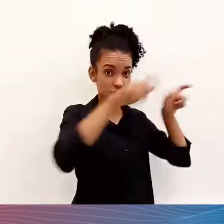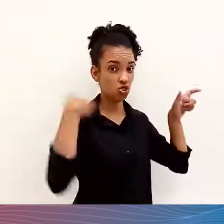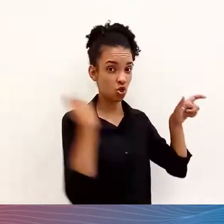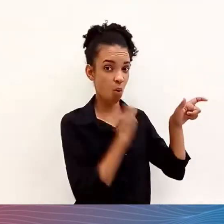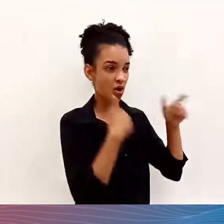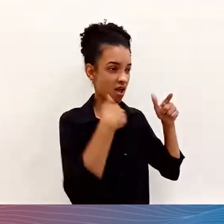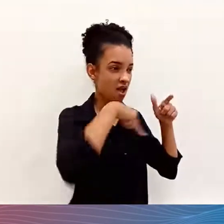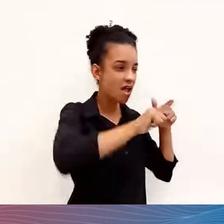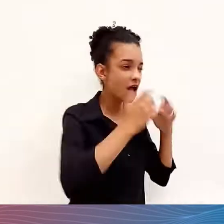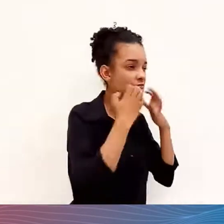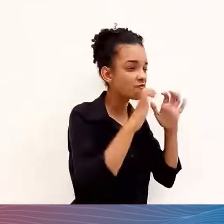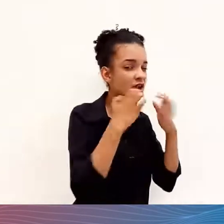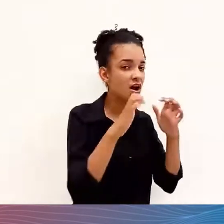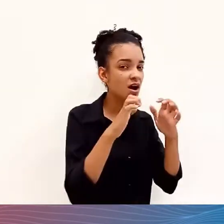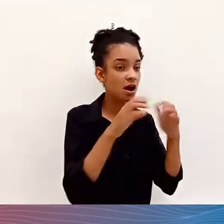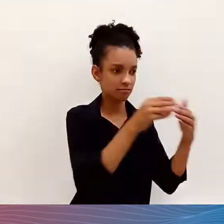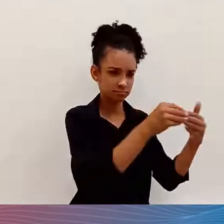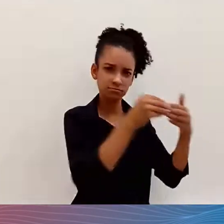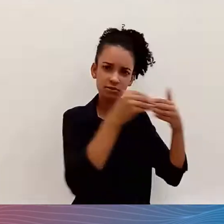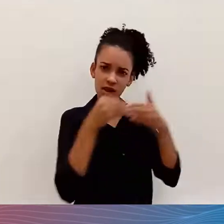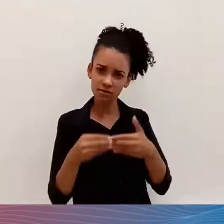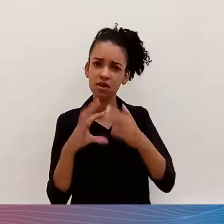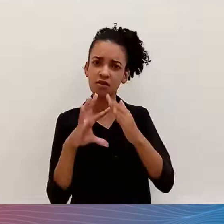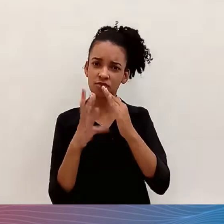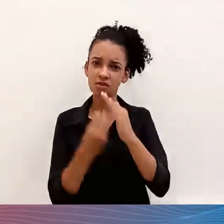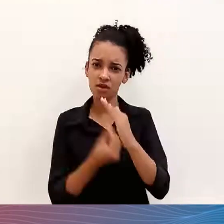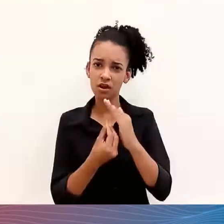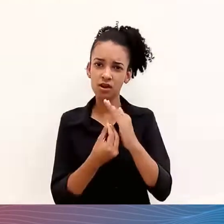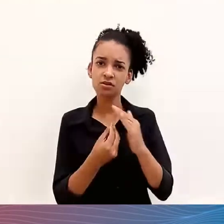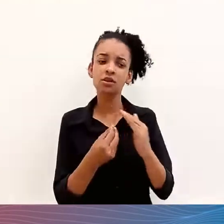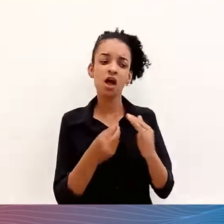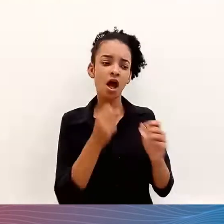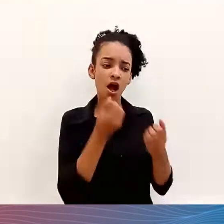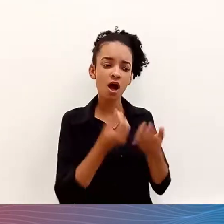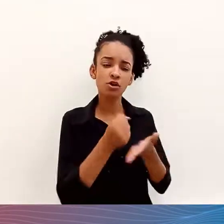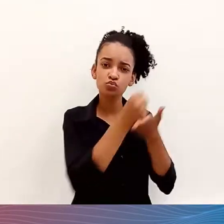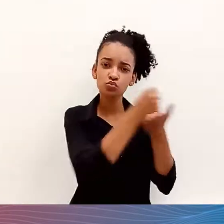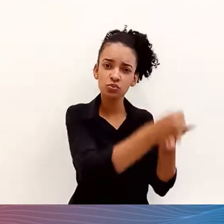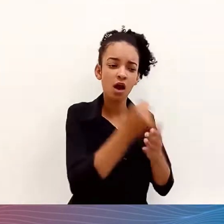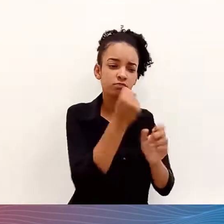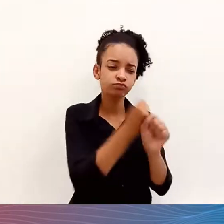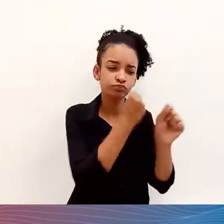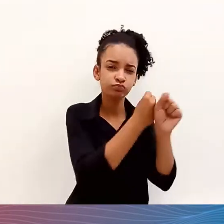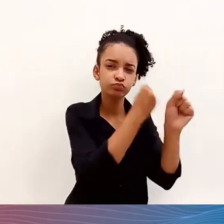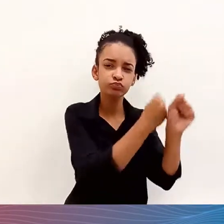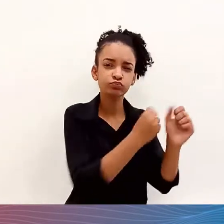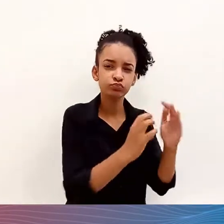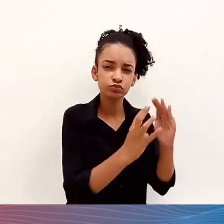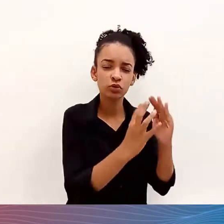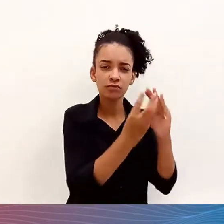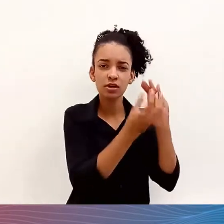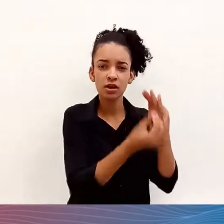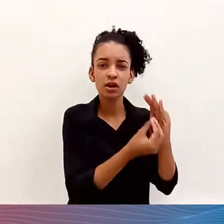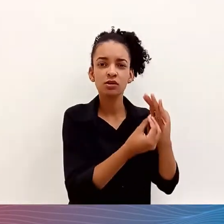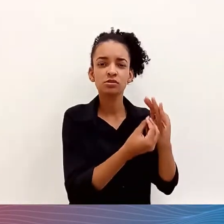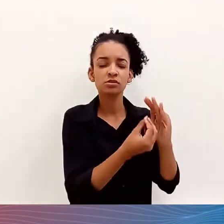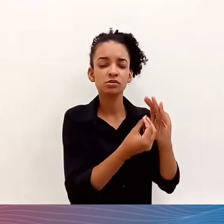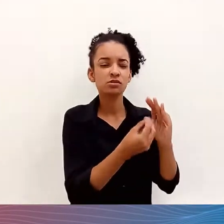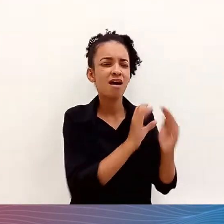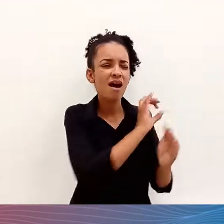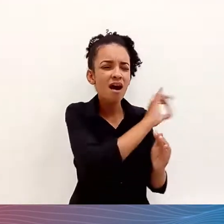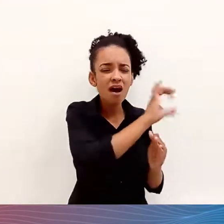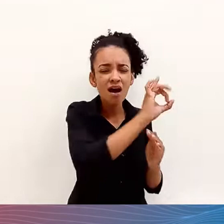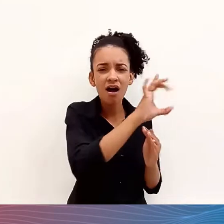para a igreja, vamos edificar essa pessoa. Irmãos, cada um de nós, cada um que for trazido para a igreja, para viver a vida da